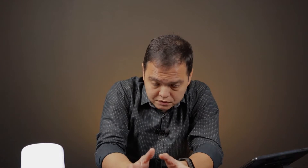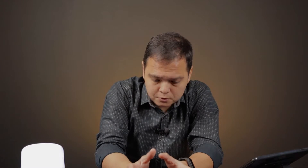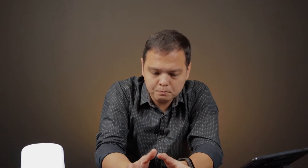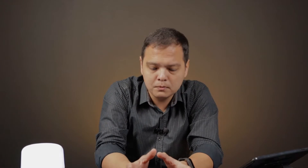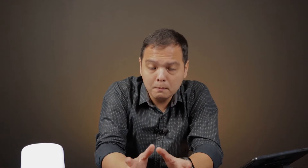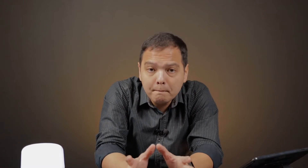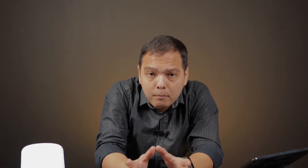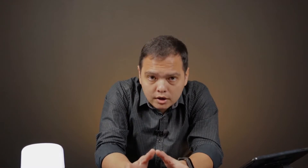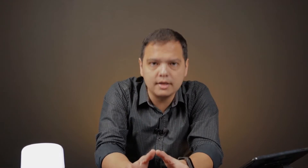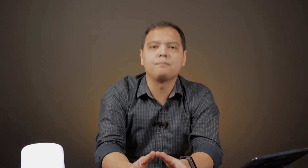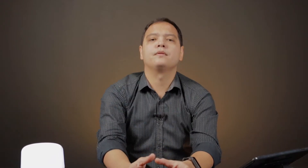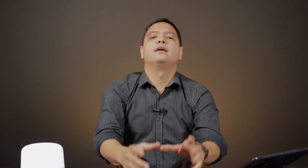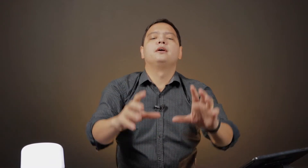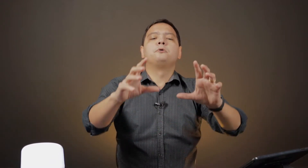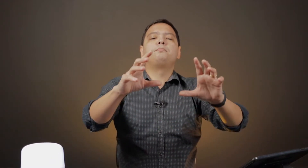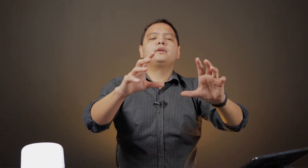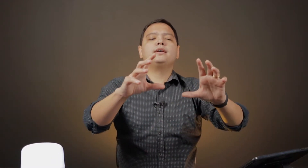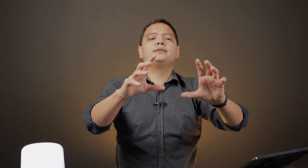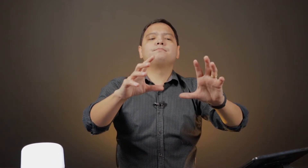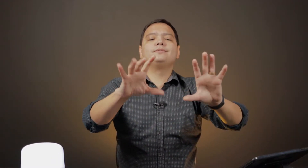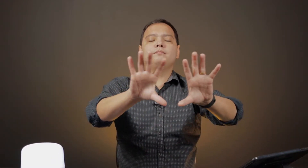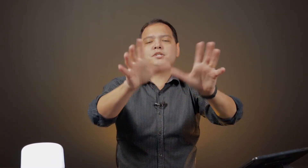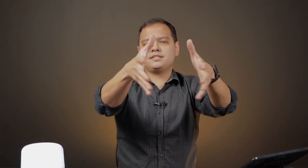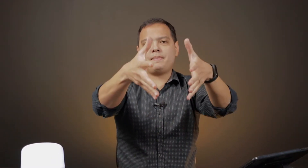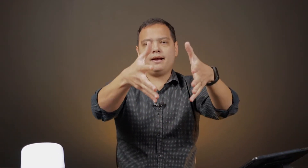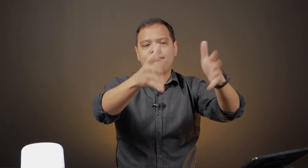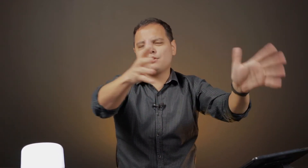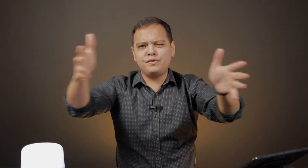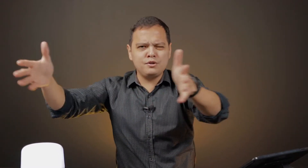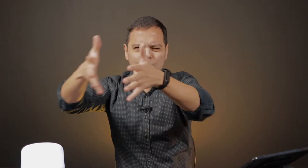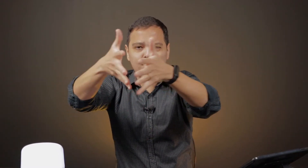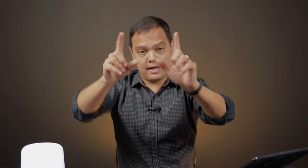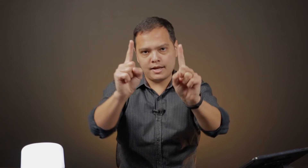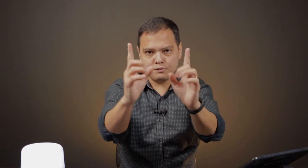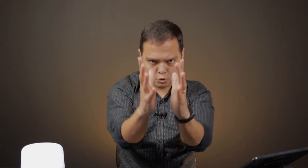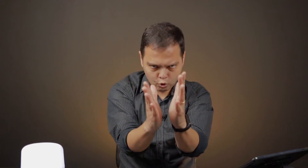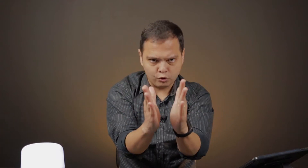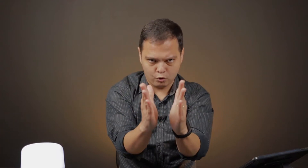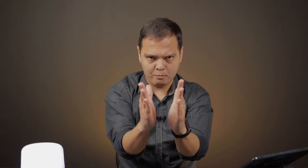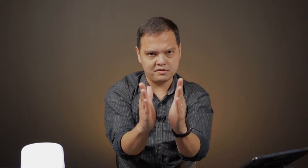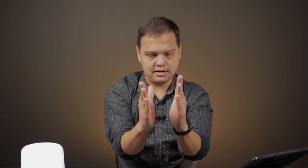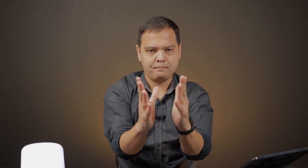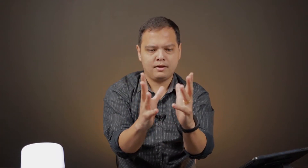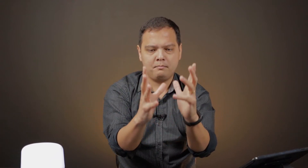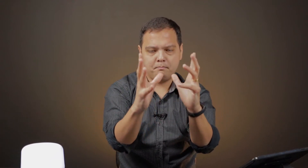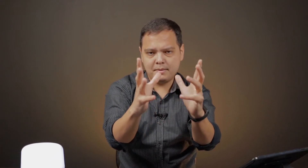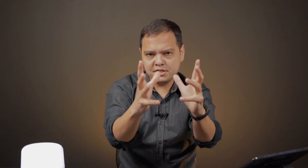vídeo. Por quê? Porque imagina que você pega vários vídeos, aí um vídeo curto no começo, tá? Porque imagina que você